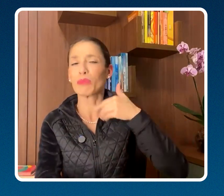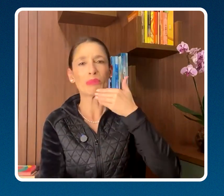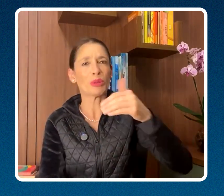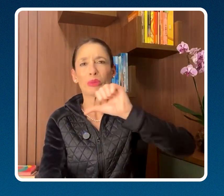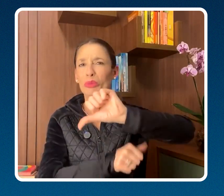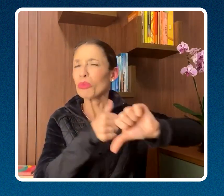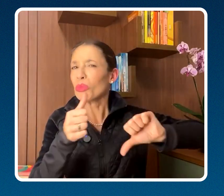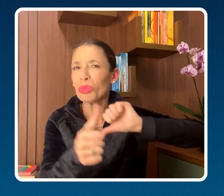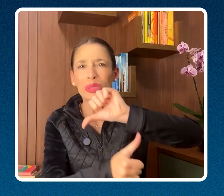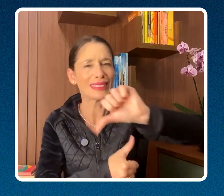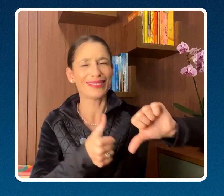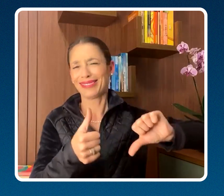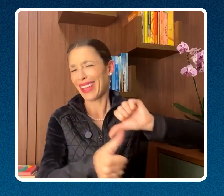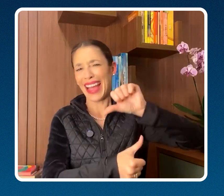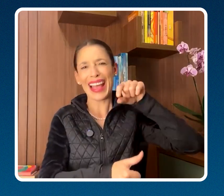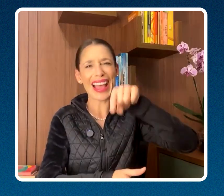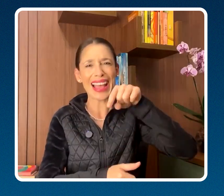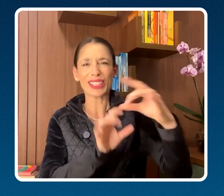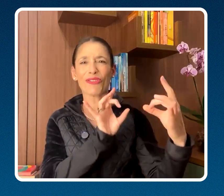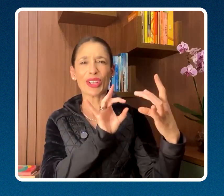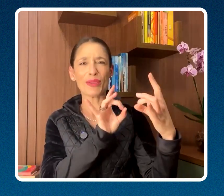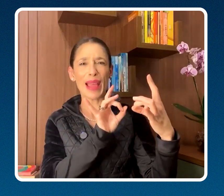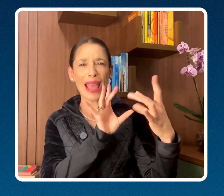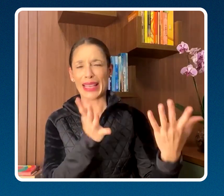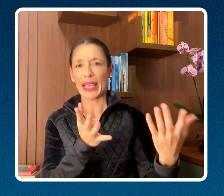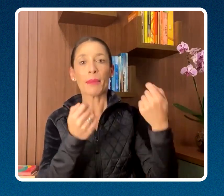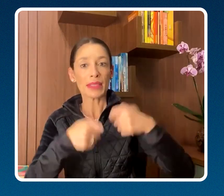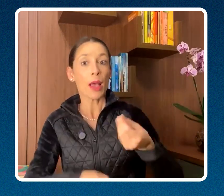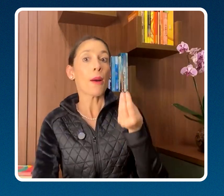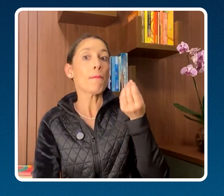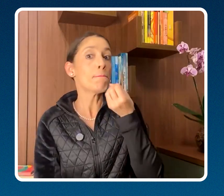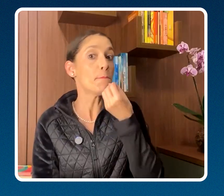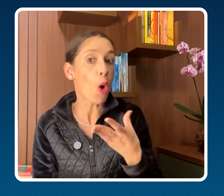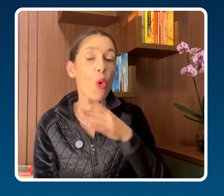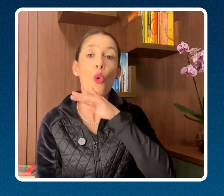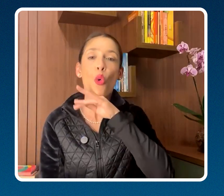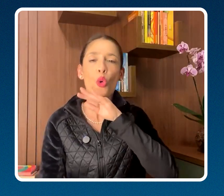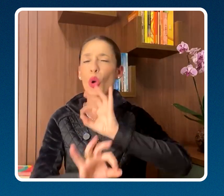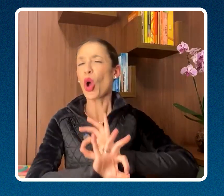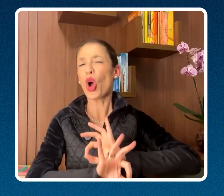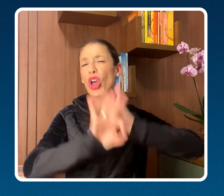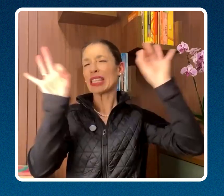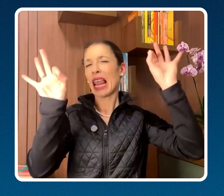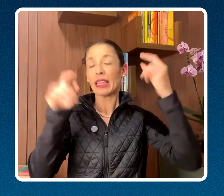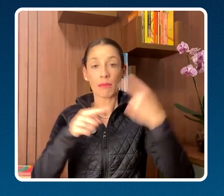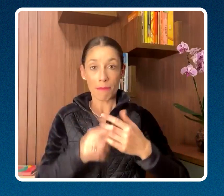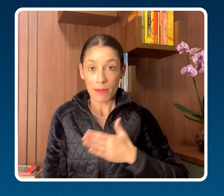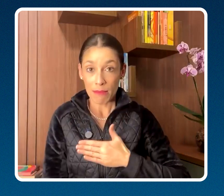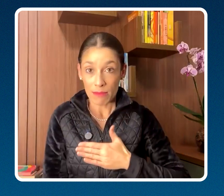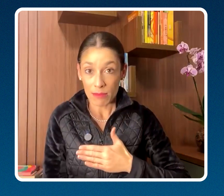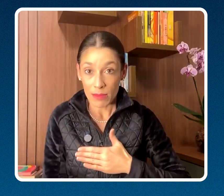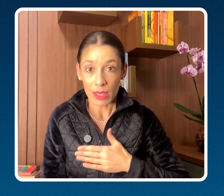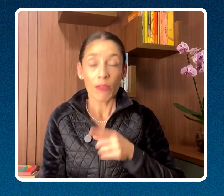vou pedir para mudar esse feedback, tem que colocar bom, ruim e excelente, porque para mim, gente, vocês